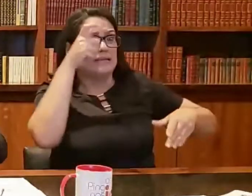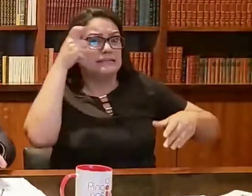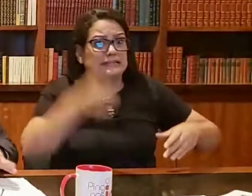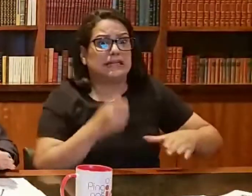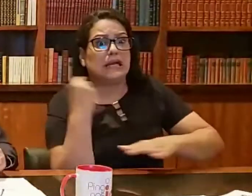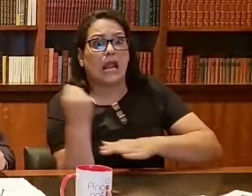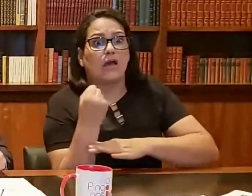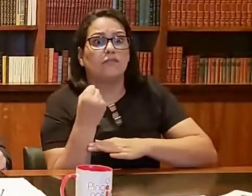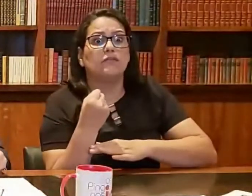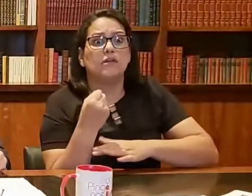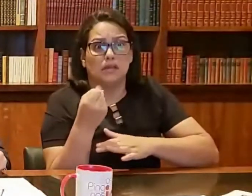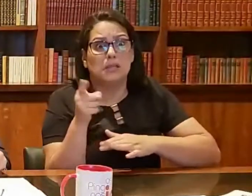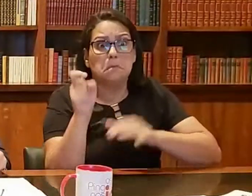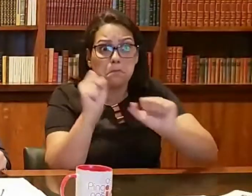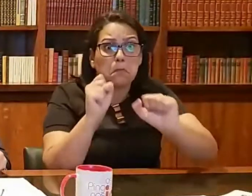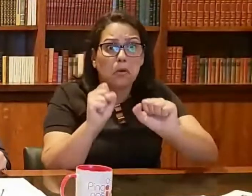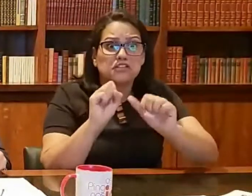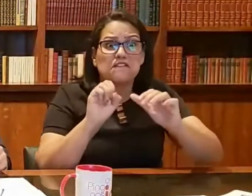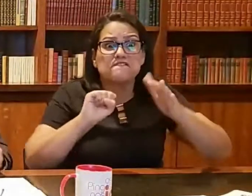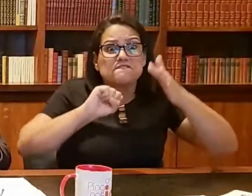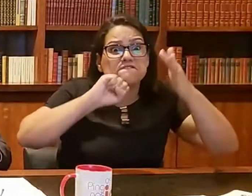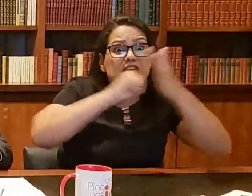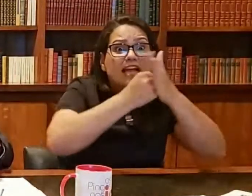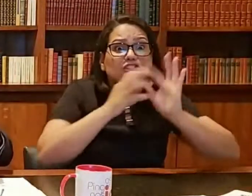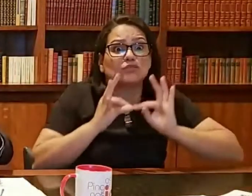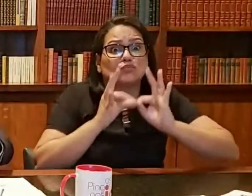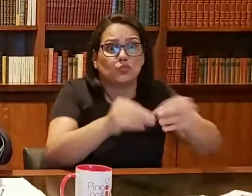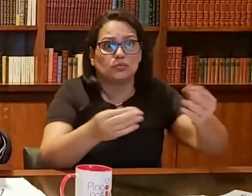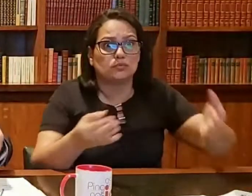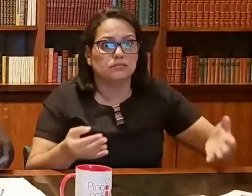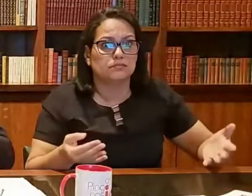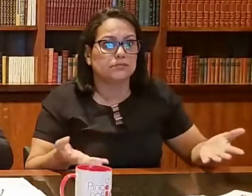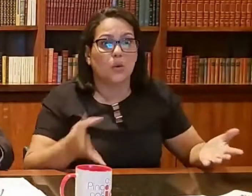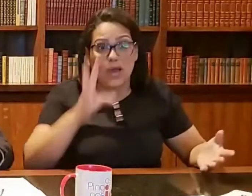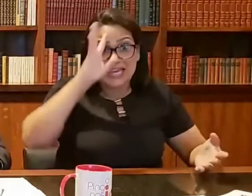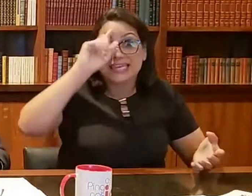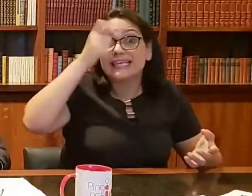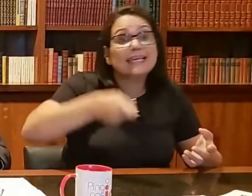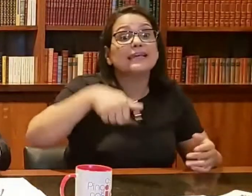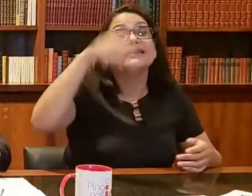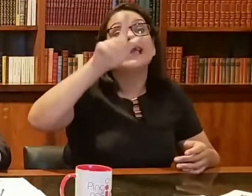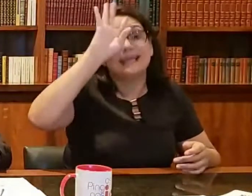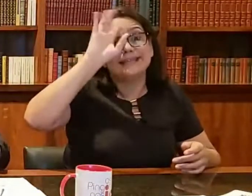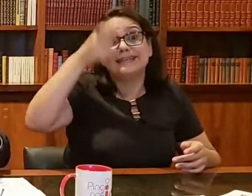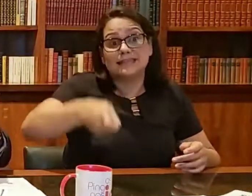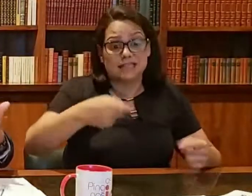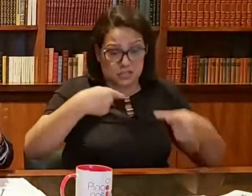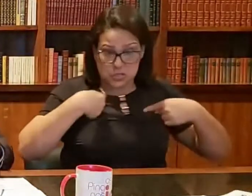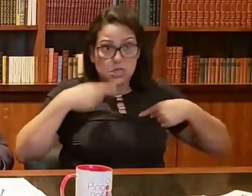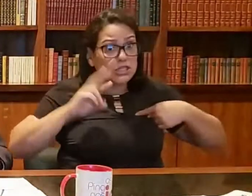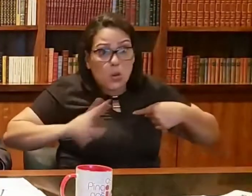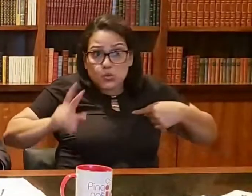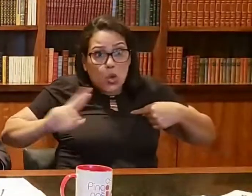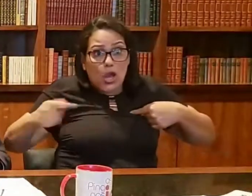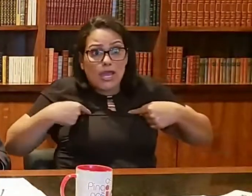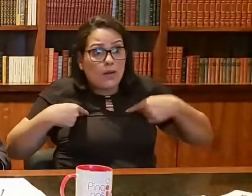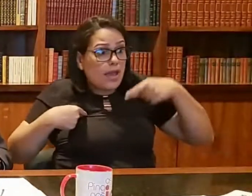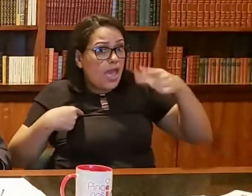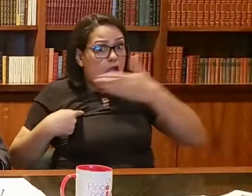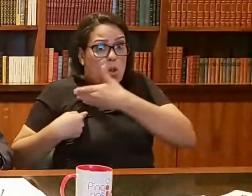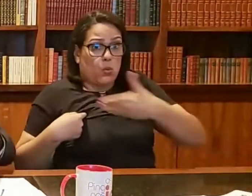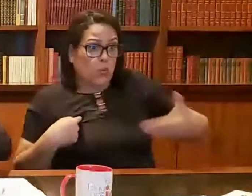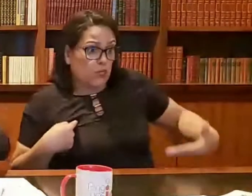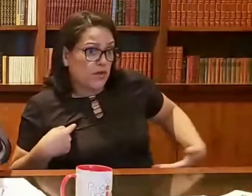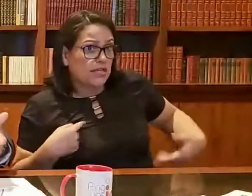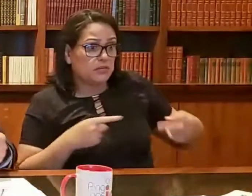cara fecha tudo. Ou seja, quem decide na ponta não sou eu. É muitas vezes um governador,